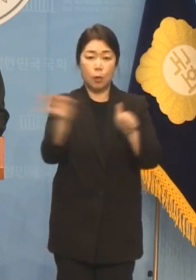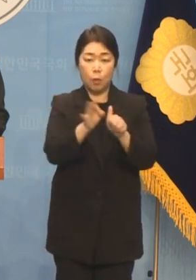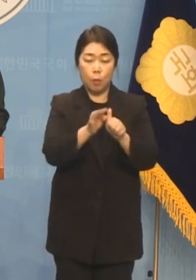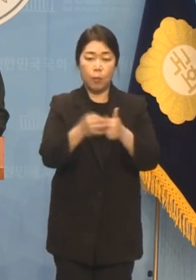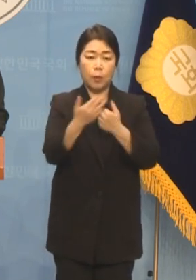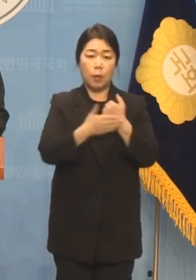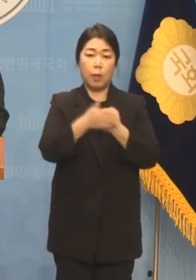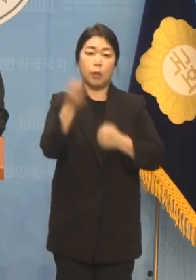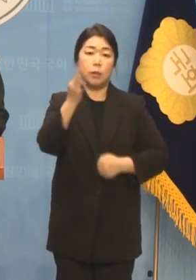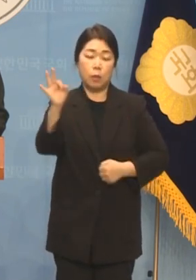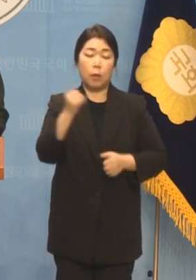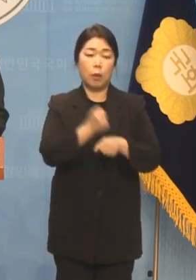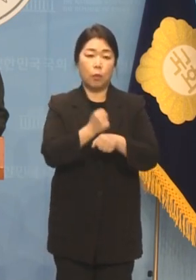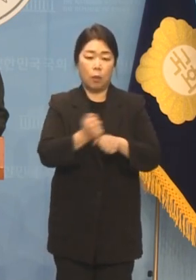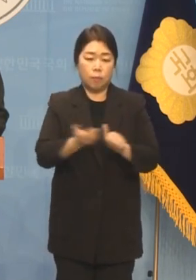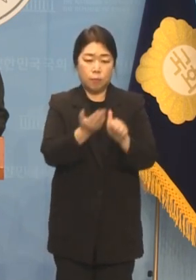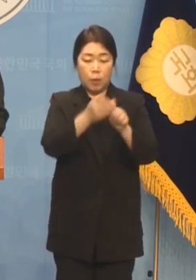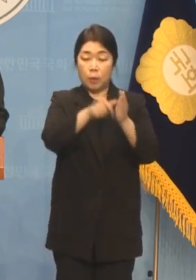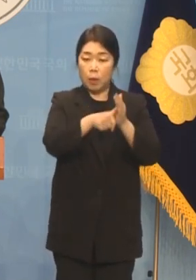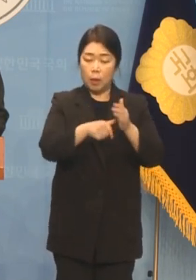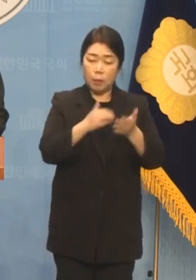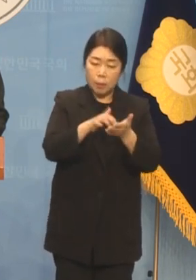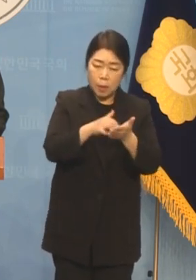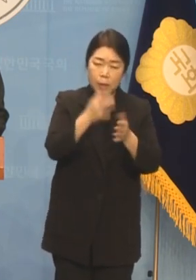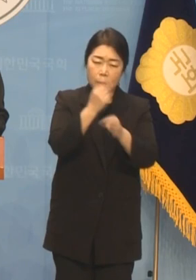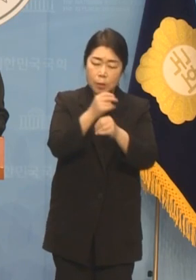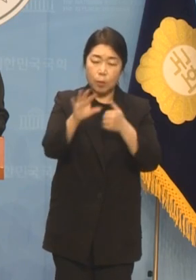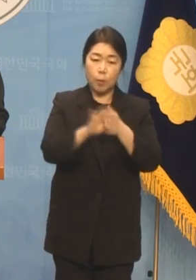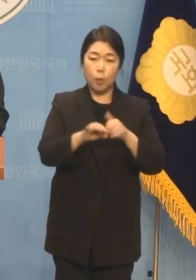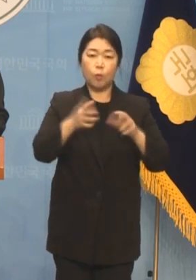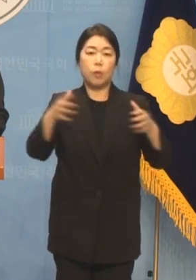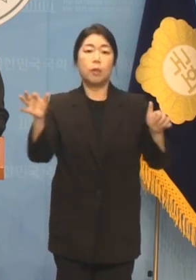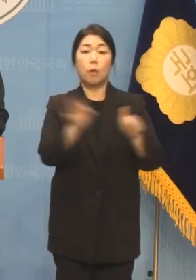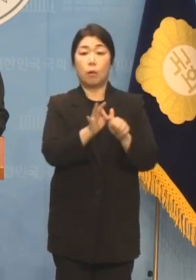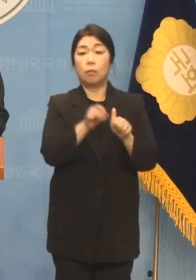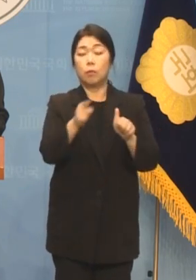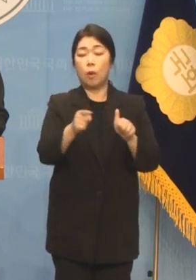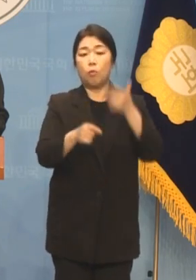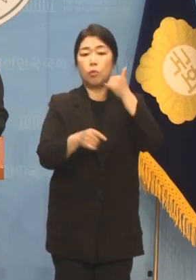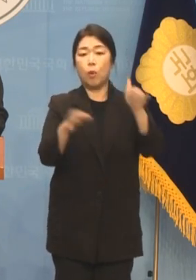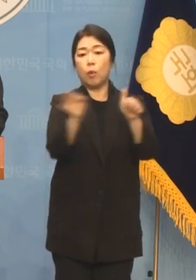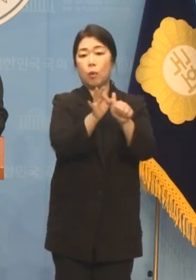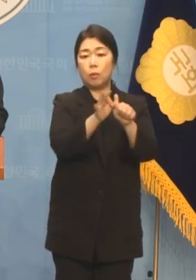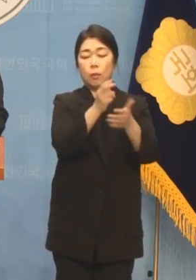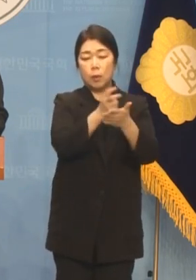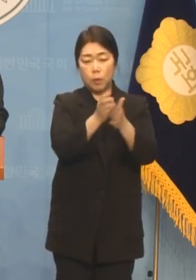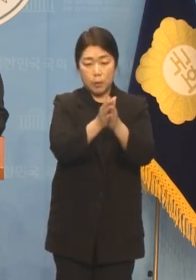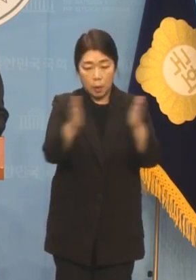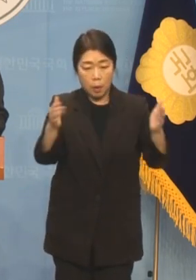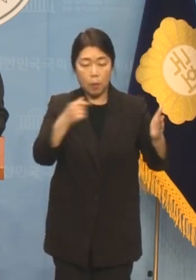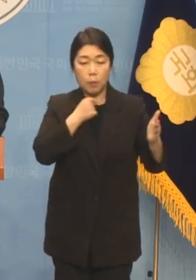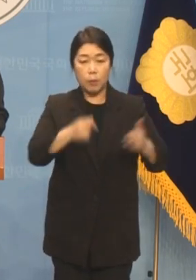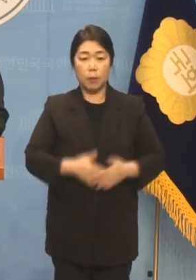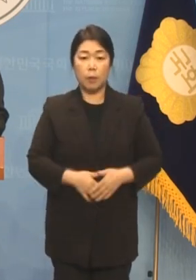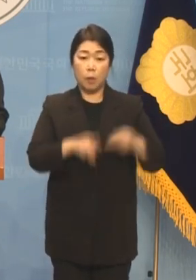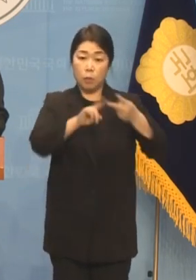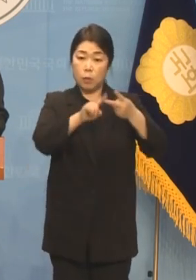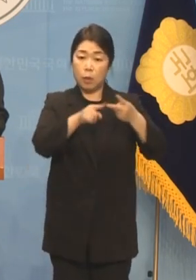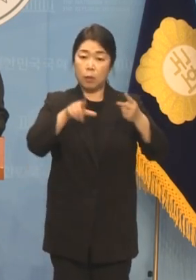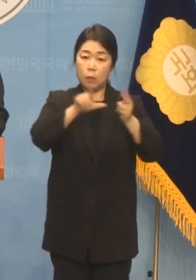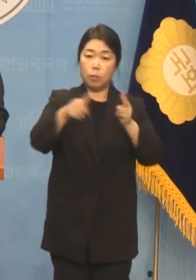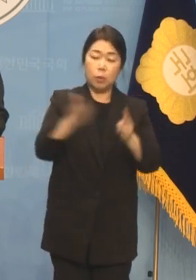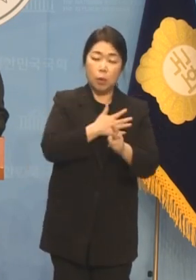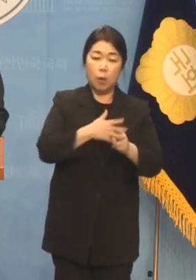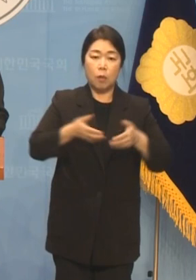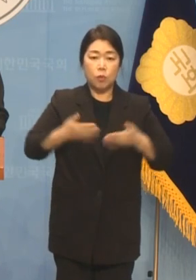가장 필요한 시기를 고려해 국민연금 양육 크레딧을 보탠 부모연금을 도입하겠습니다. 둘째 아이부터 적용되었던